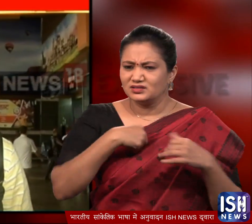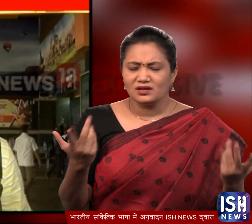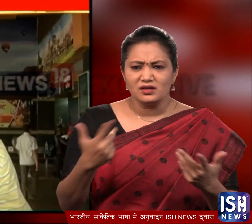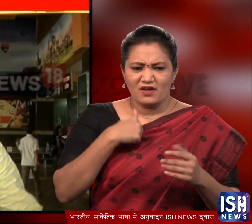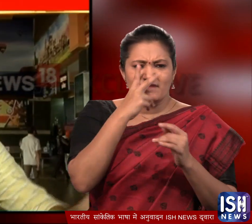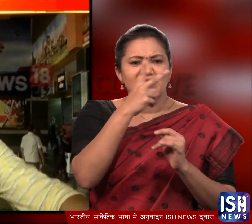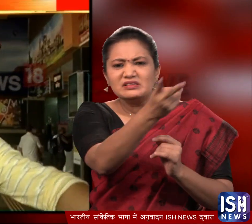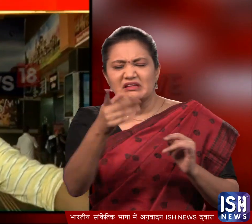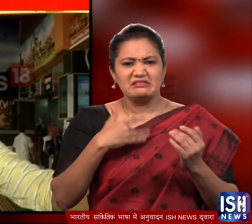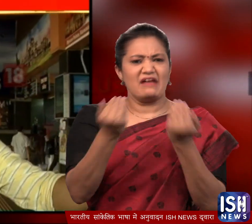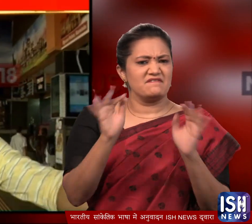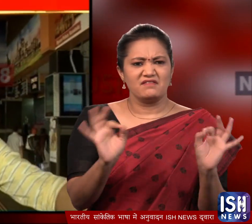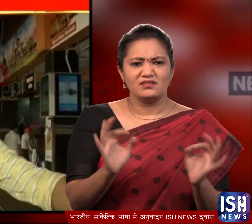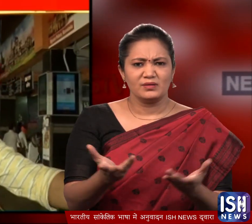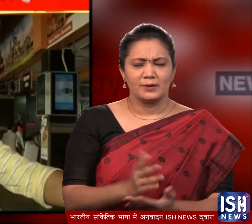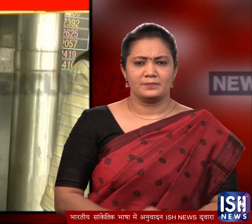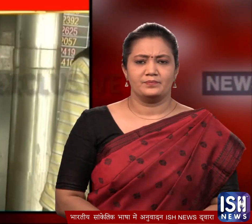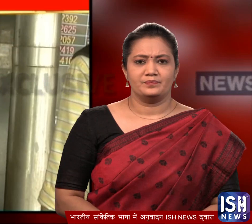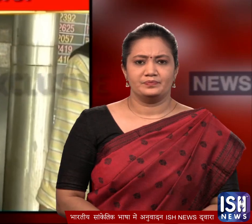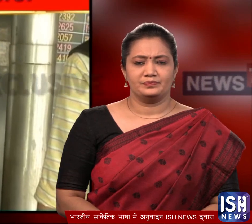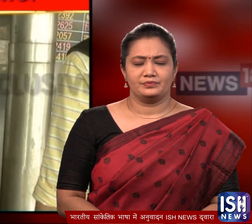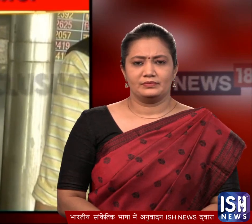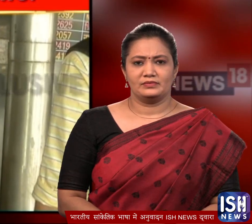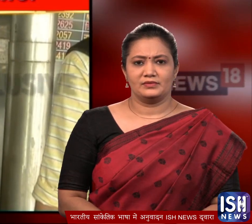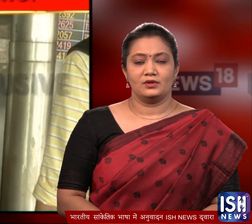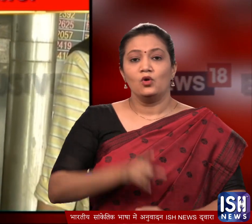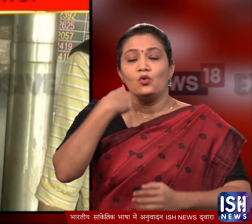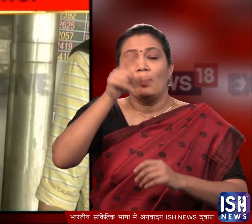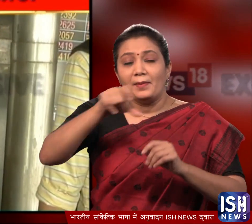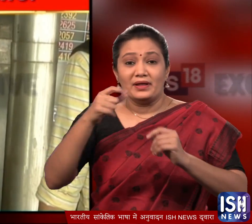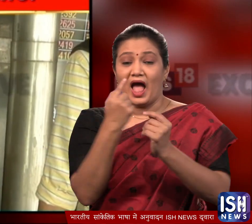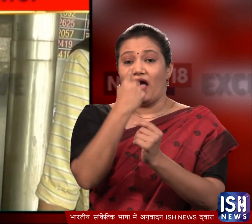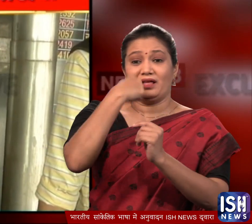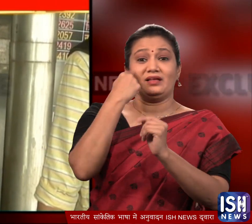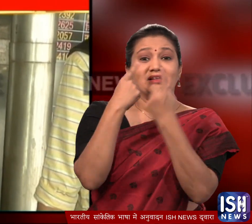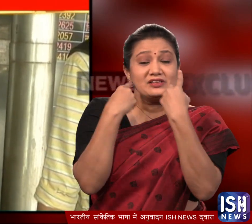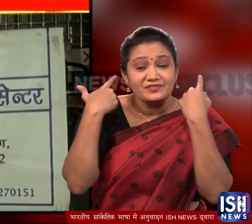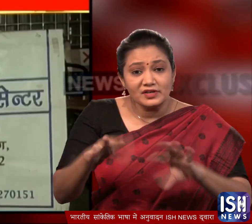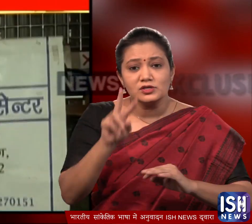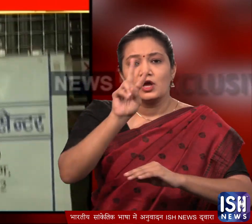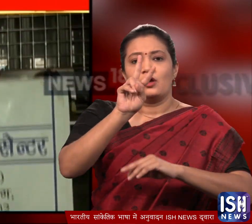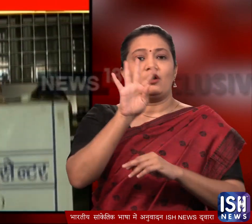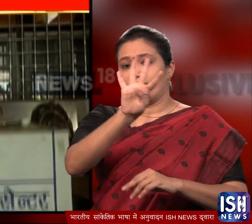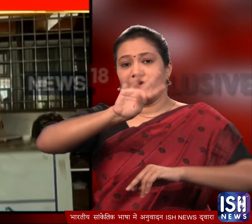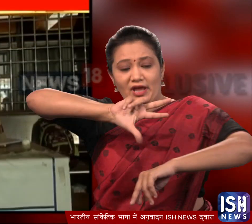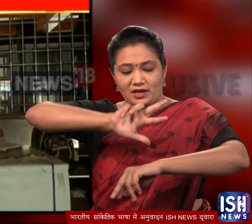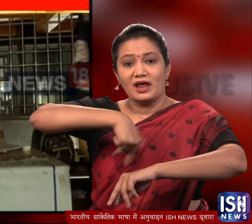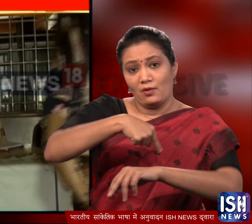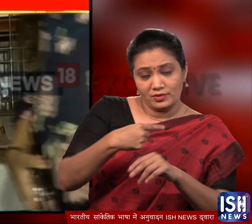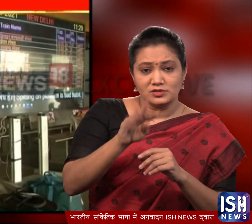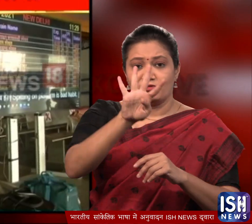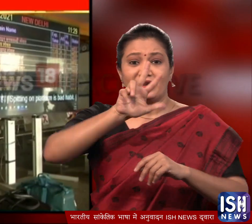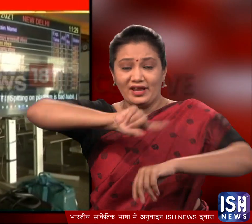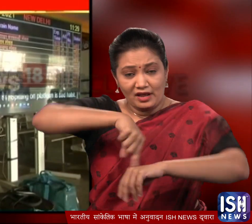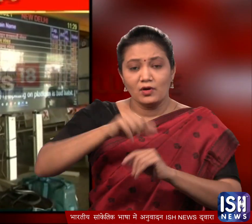लिए बोला गया, लेकिन मुझे सेफ नहीं लग रहा है यहाँ पे खुद। बताया गया कि यहां पर जिन लोगों का कोरोना टेस्ट किया जाता है उनकी रिपोर्ट 48 घंटे के